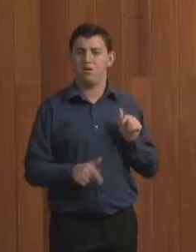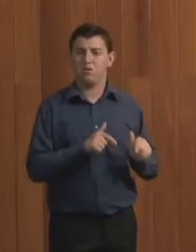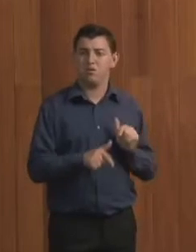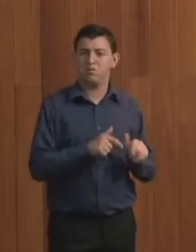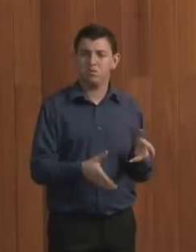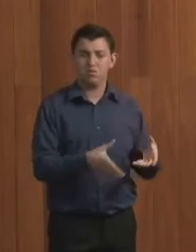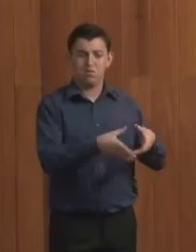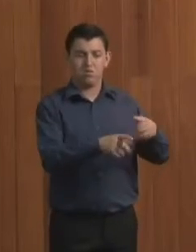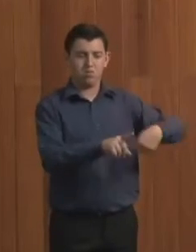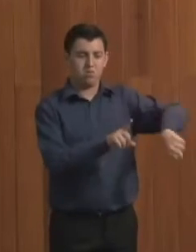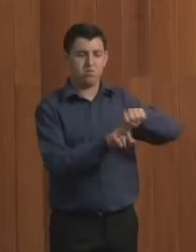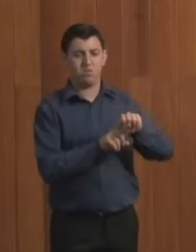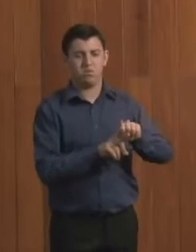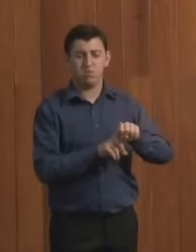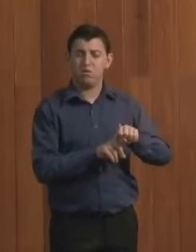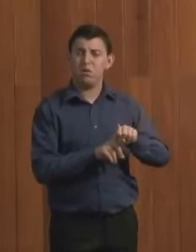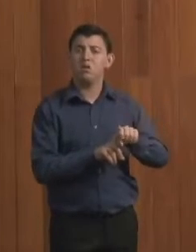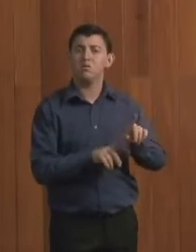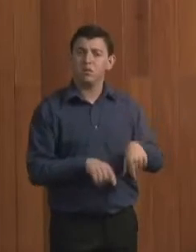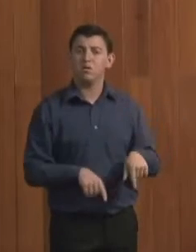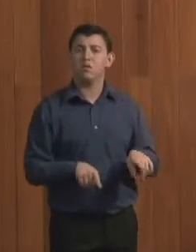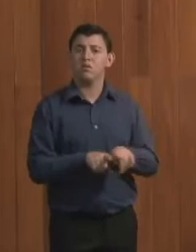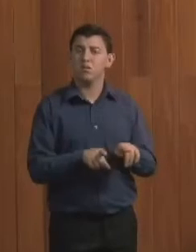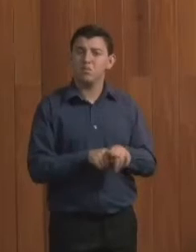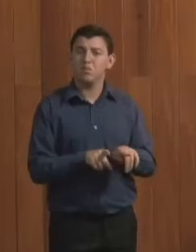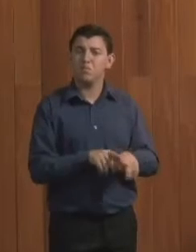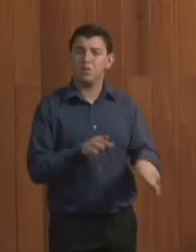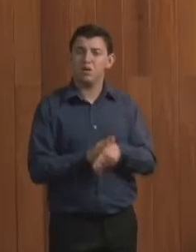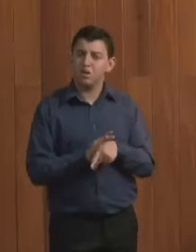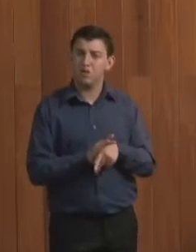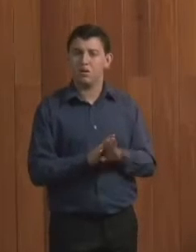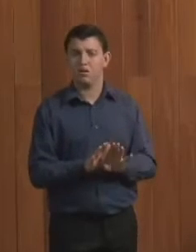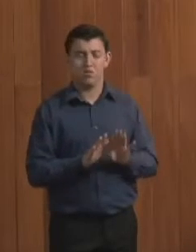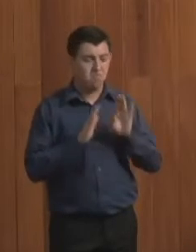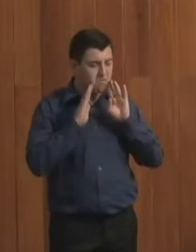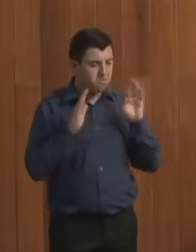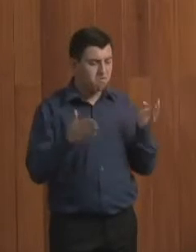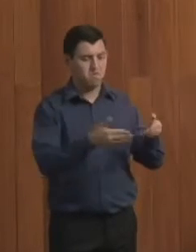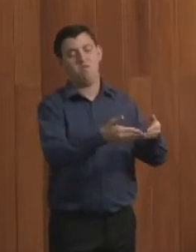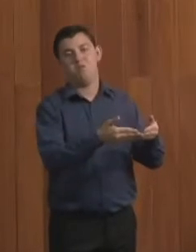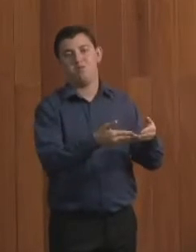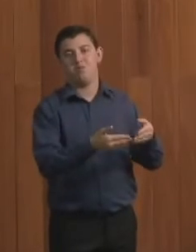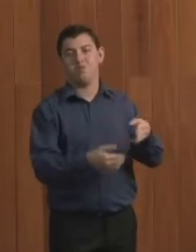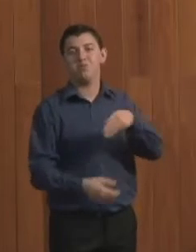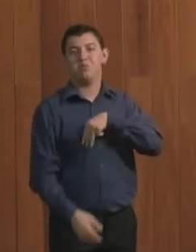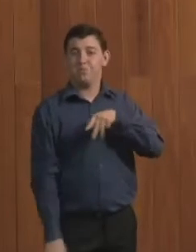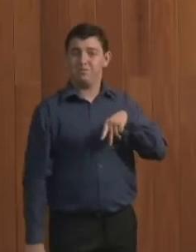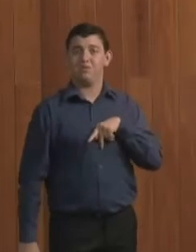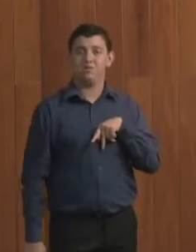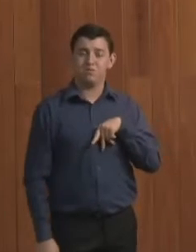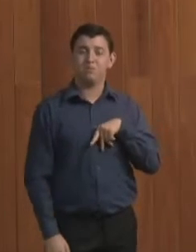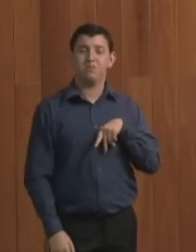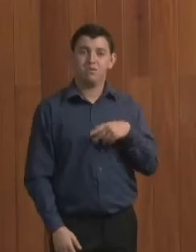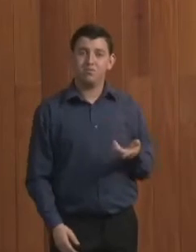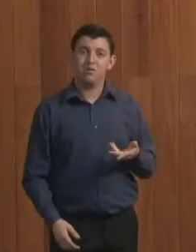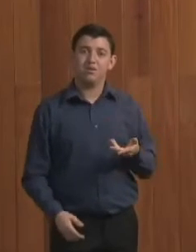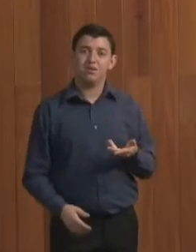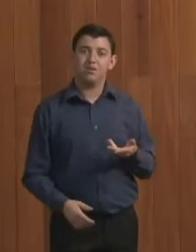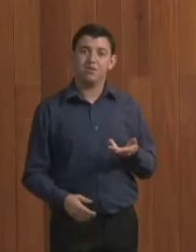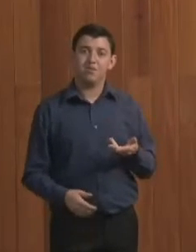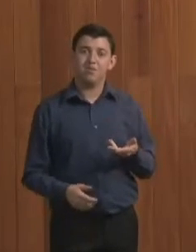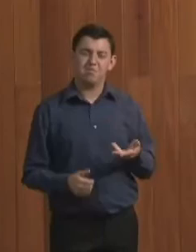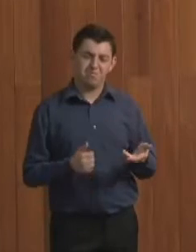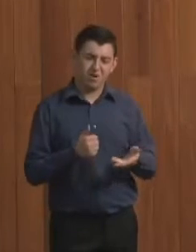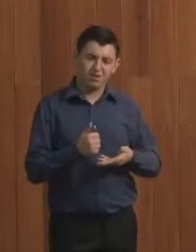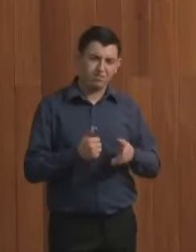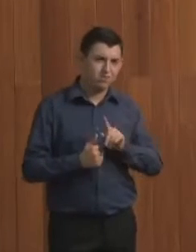grupos sociais que são também público-alvo da atuação do Ministério Público a nível